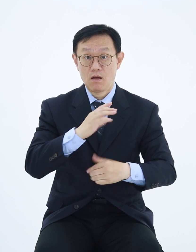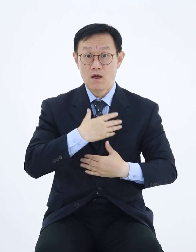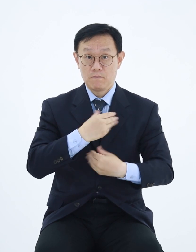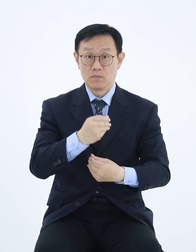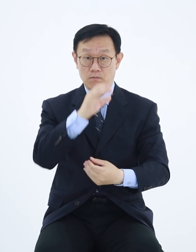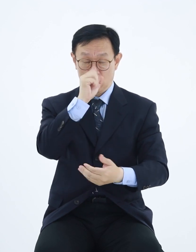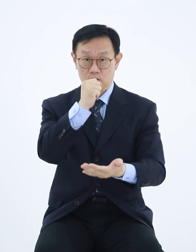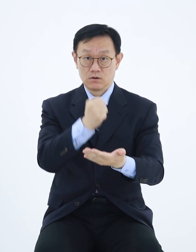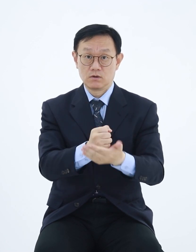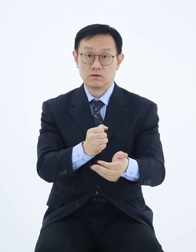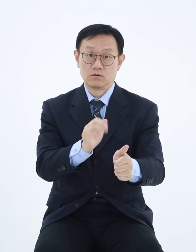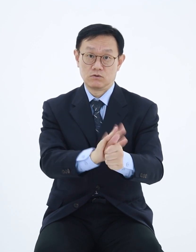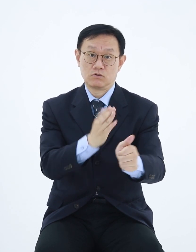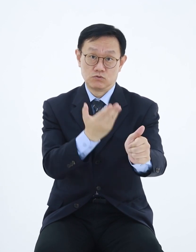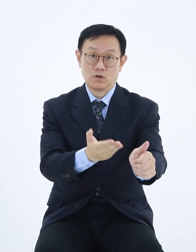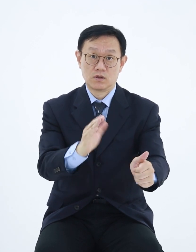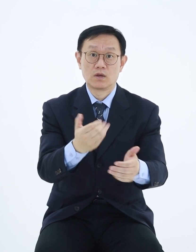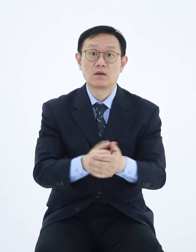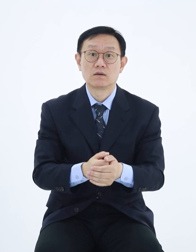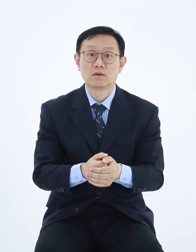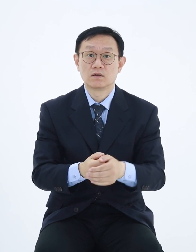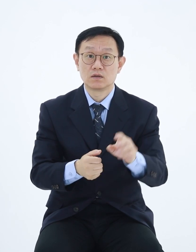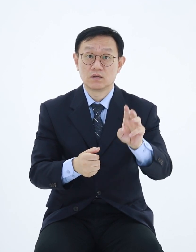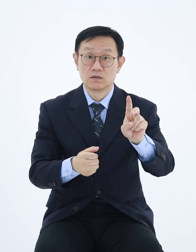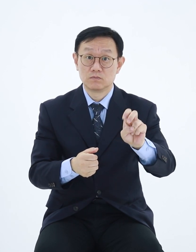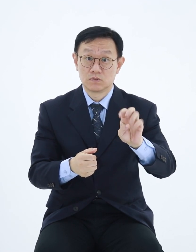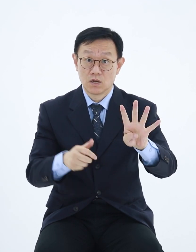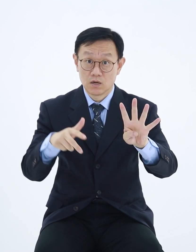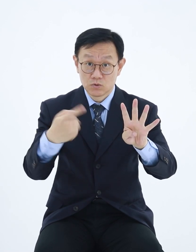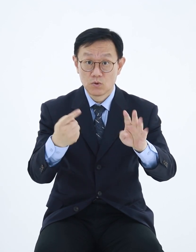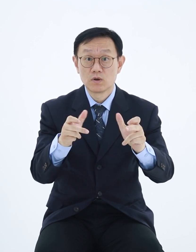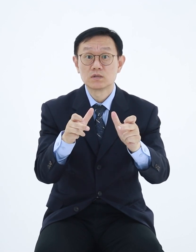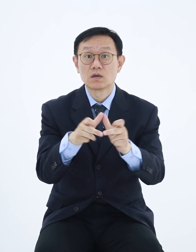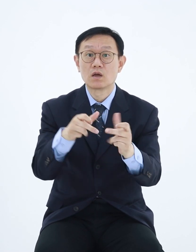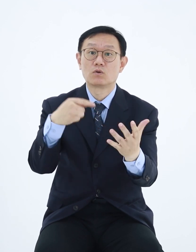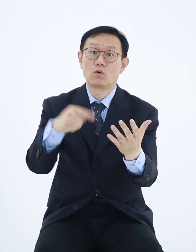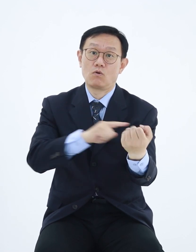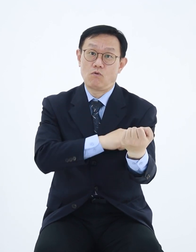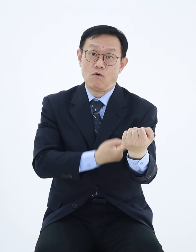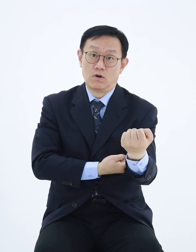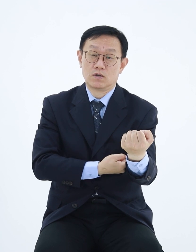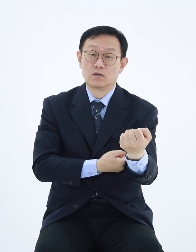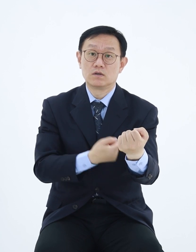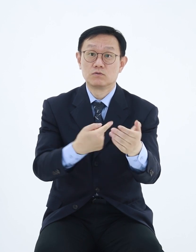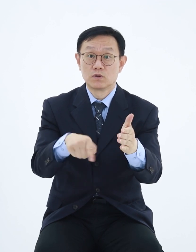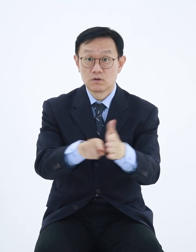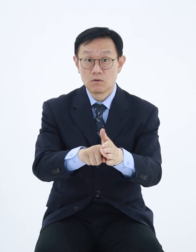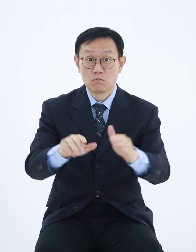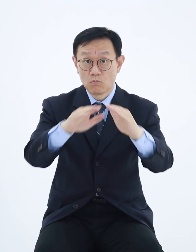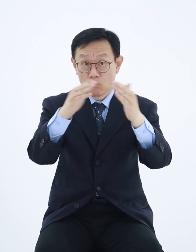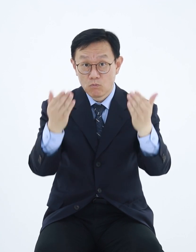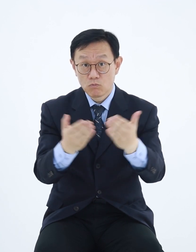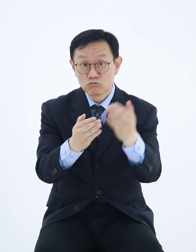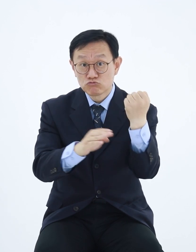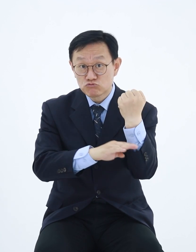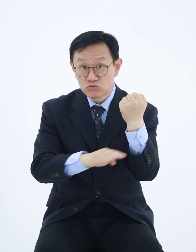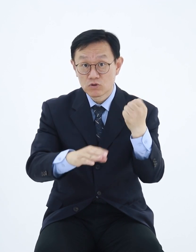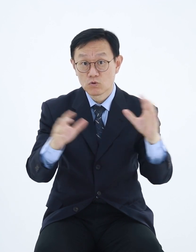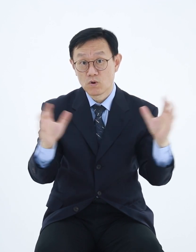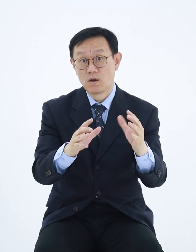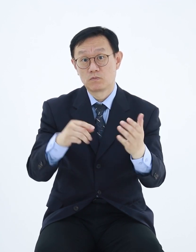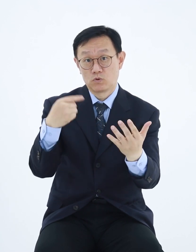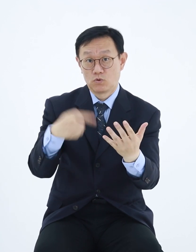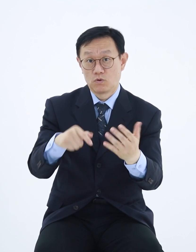한다. 협약 제24조에는 장애인의 교육받을 권리 실현을 위해 모든 수준에서